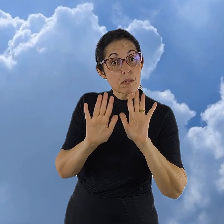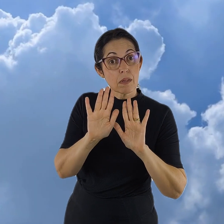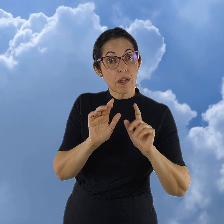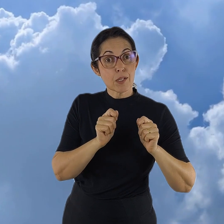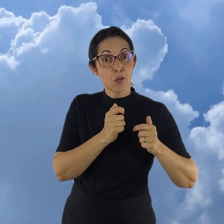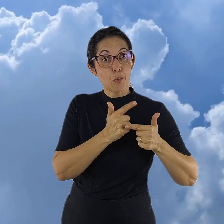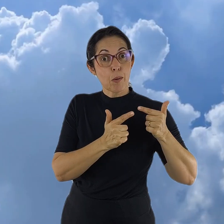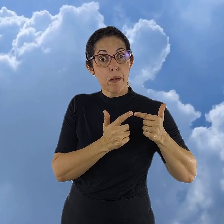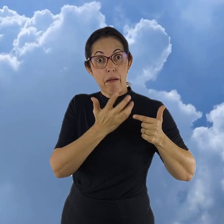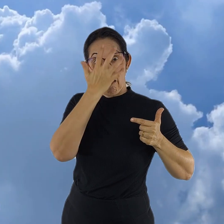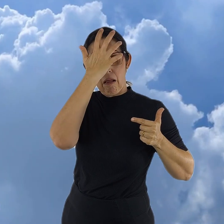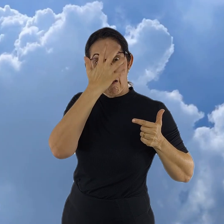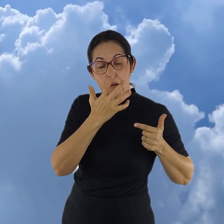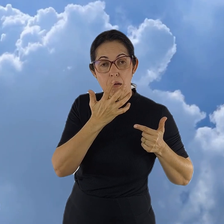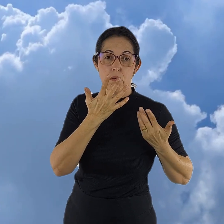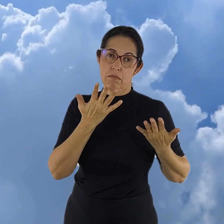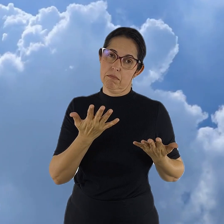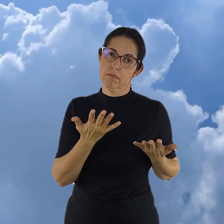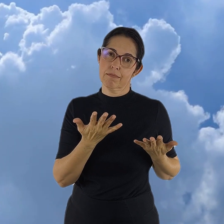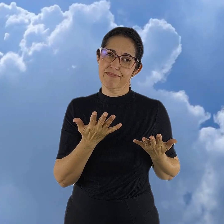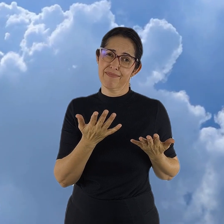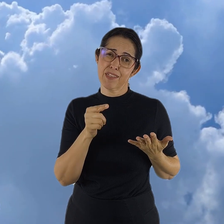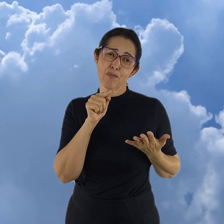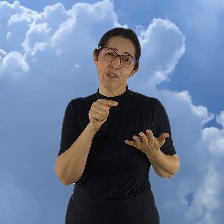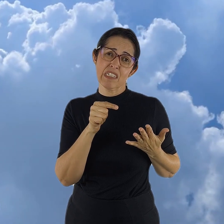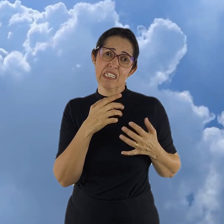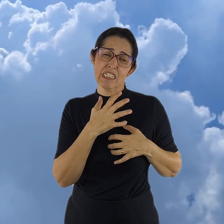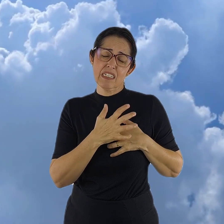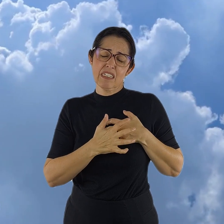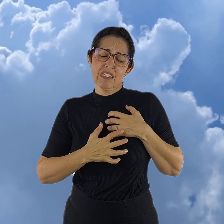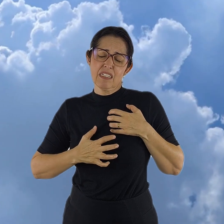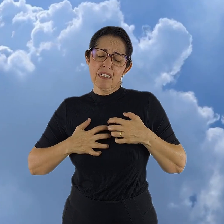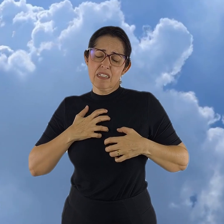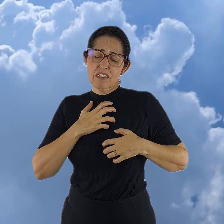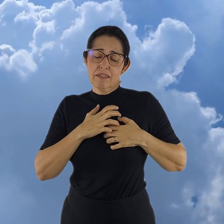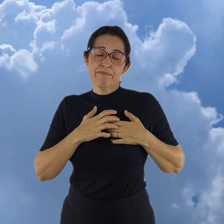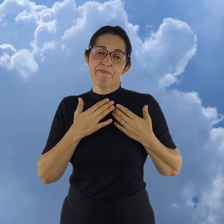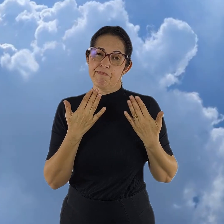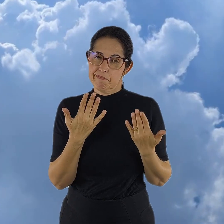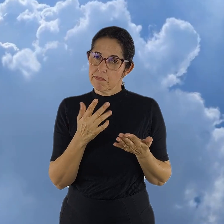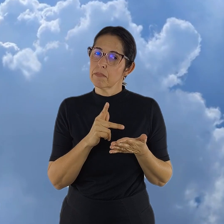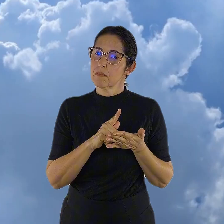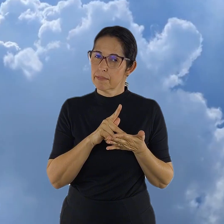crescem e viram incompatíveis depois.